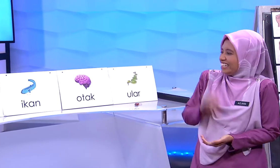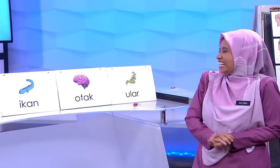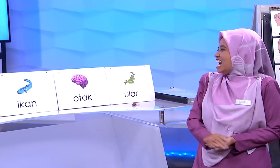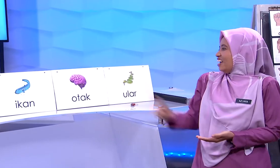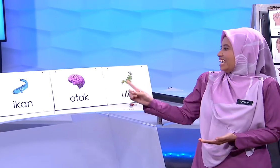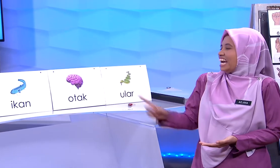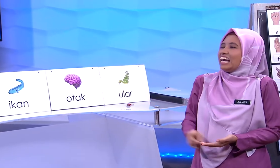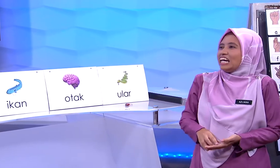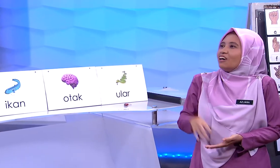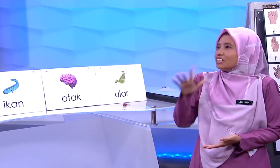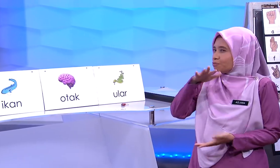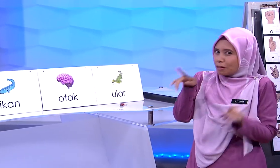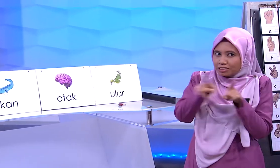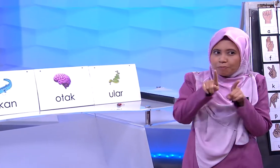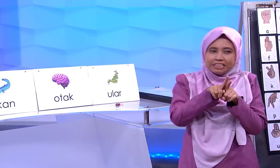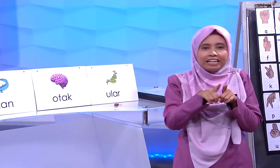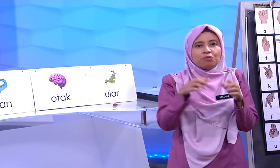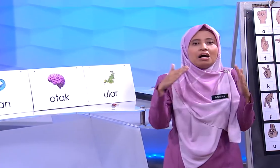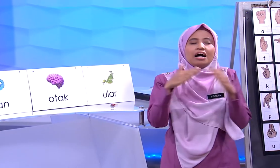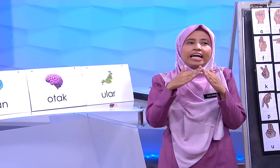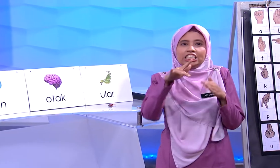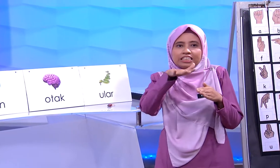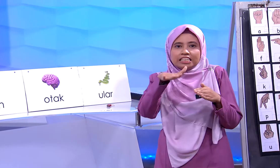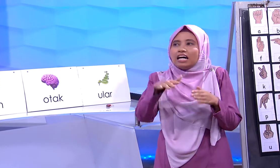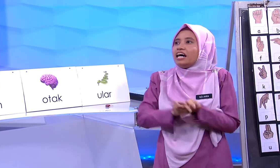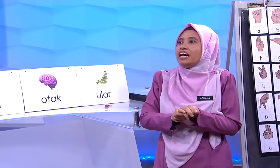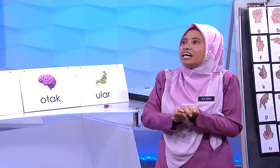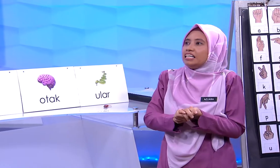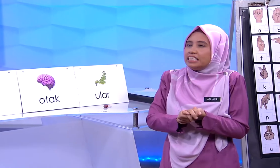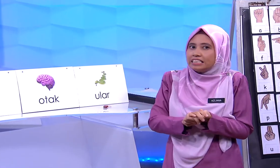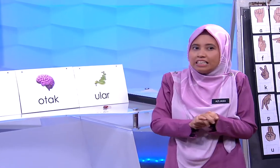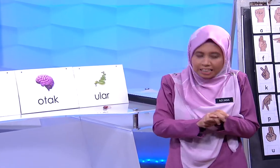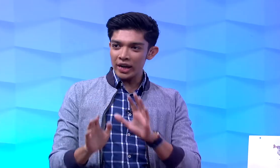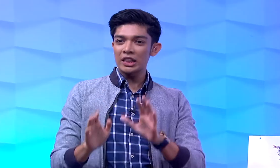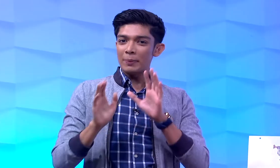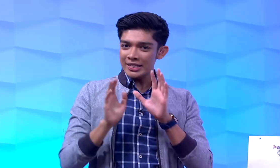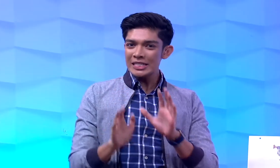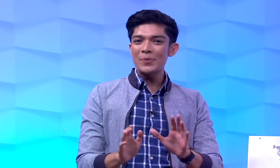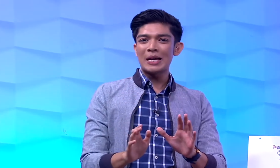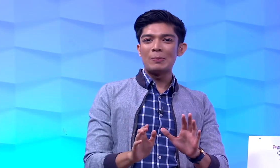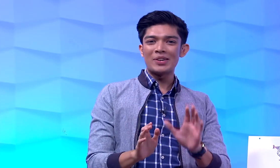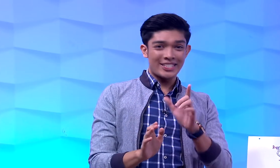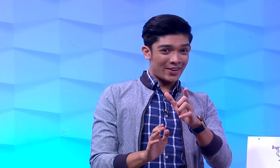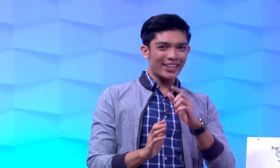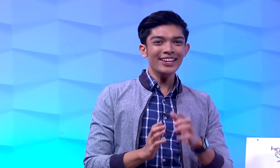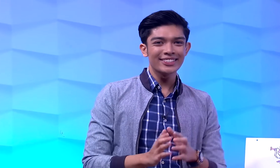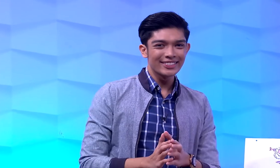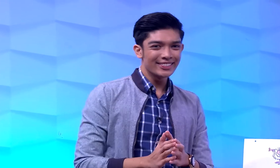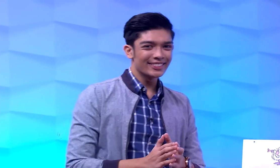Oke Ciputat dekat rumah hijau jadi pun challenge